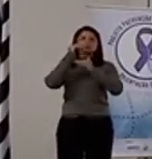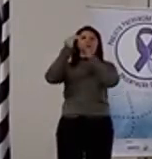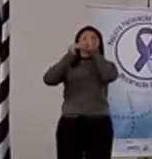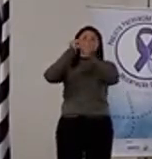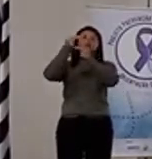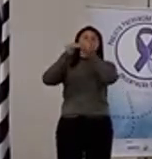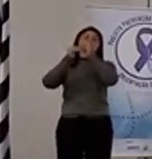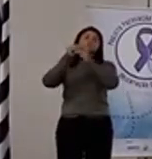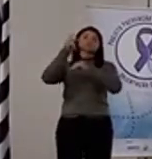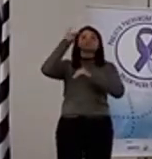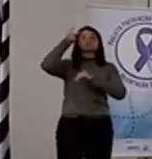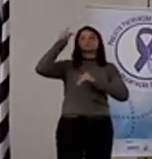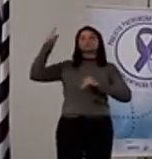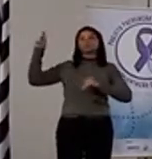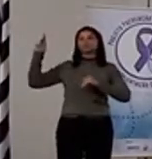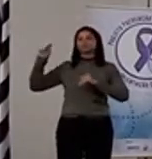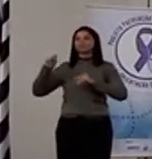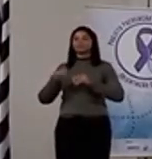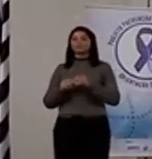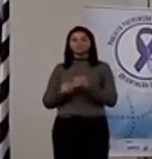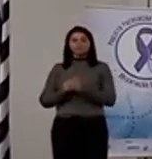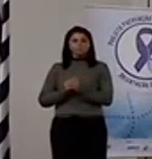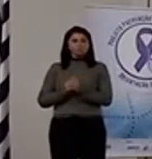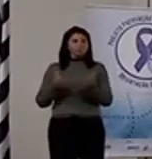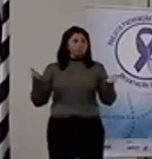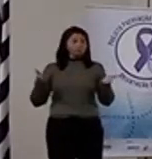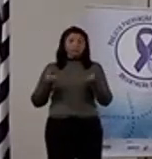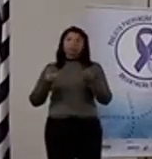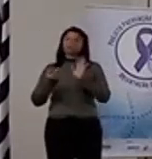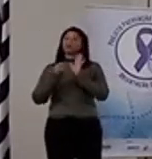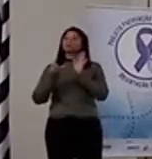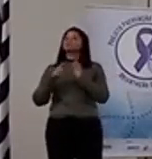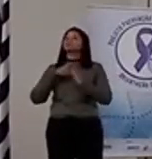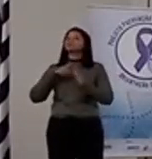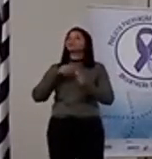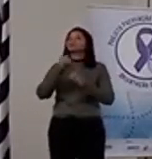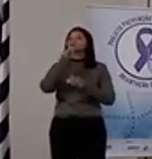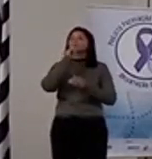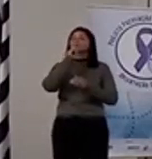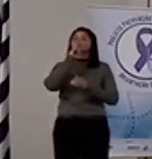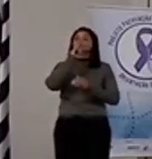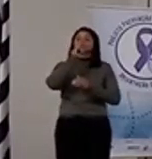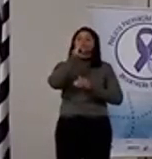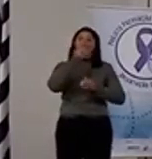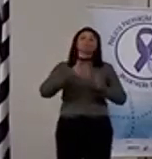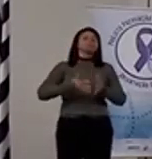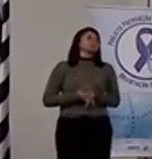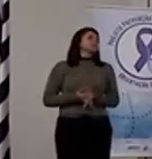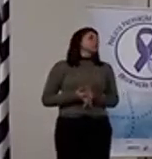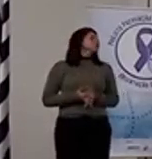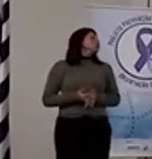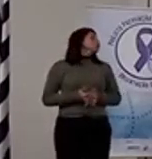originariamente normal daquele órgão. Então, aqui é um exemplo de uma disrupção. O que vocês estão vendo aqui?